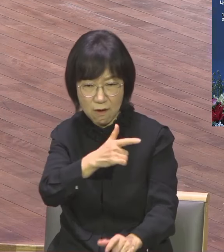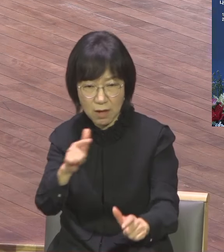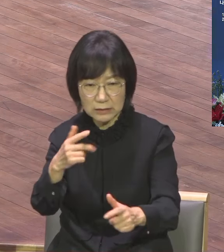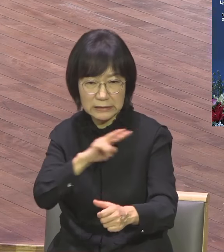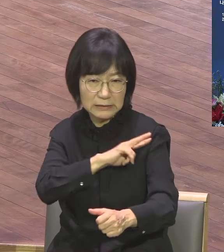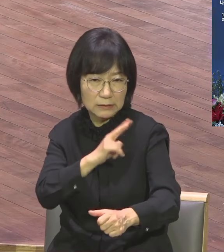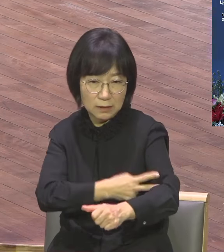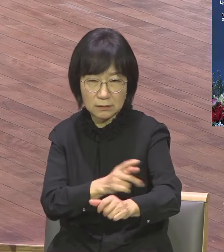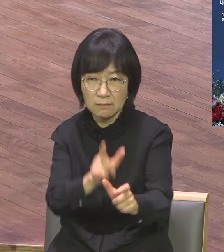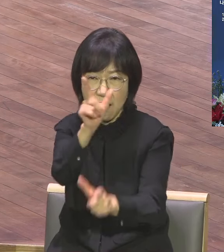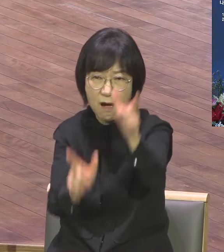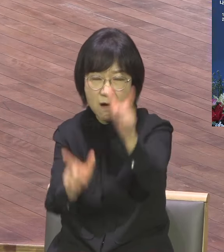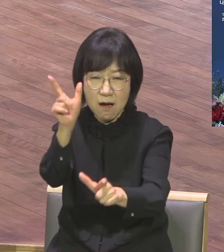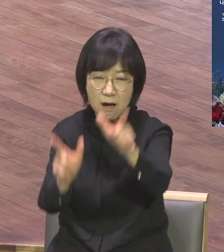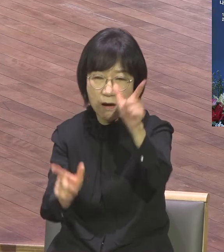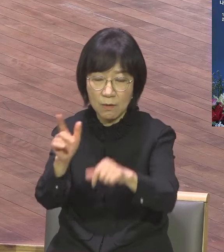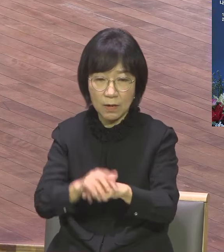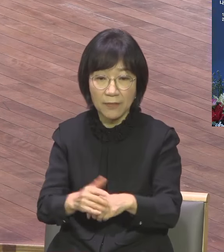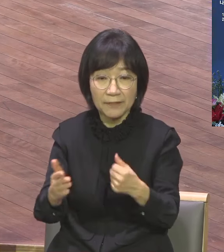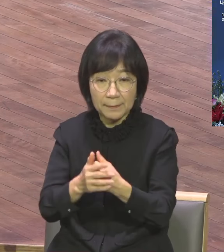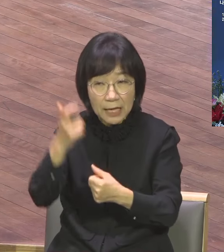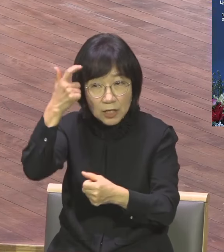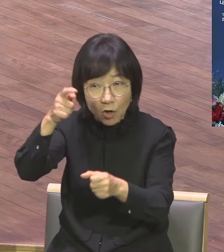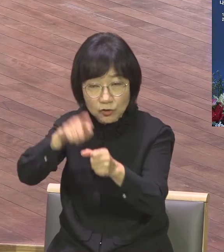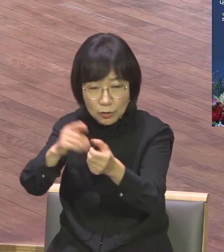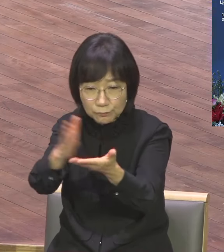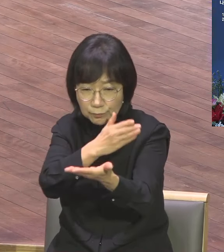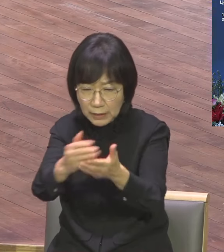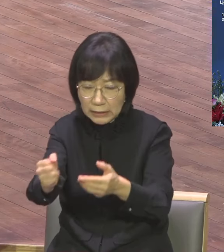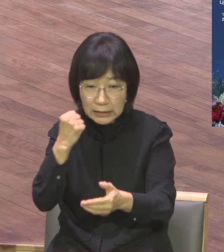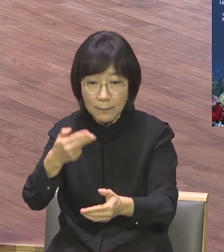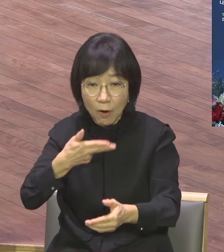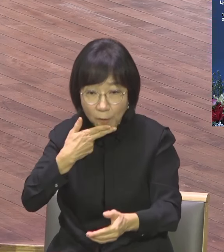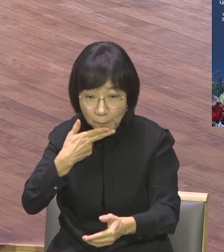영적 분별력이 없으면 쉽게 당하게 돼 있어요.